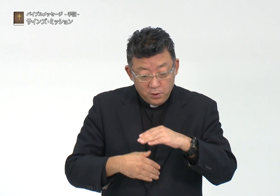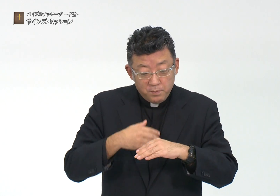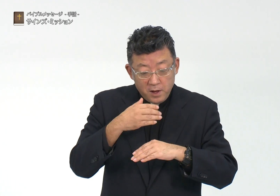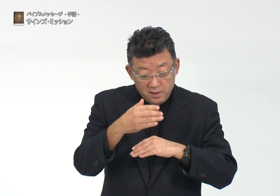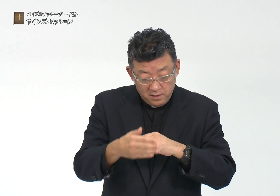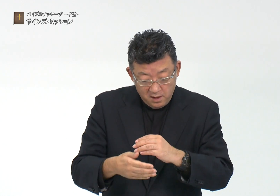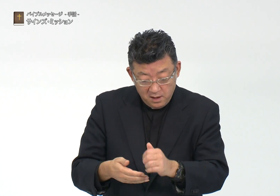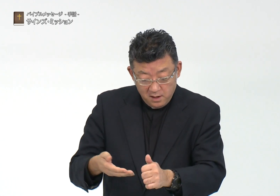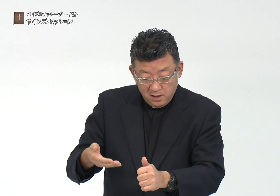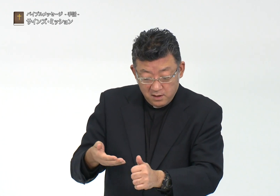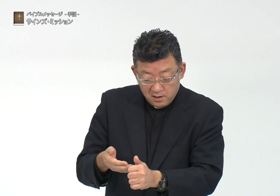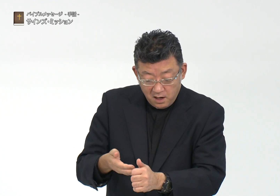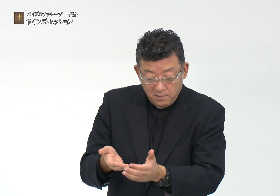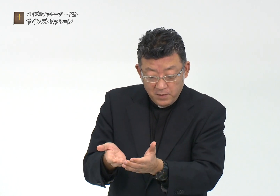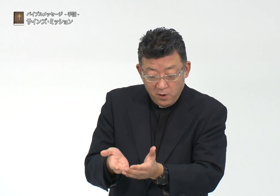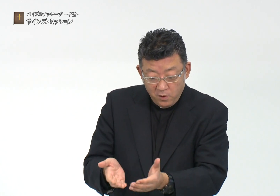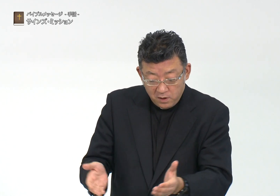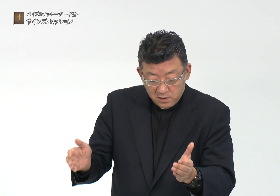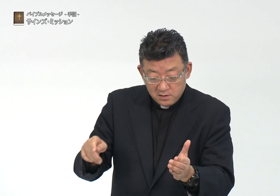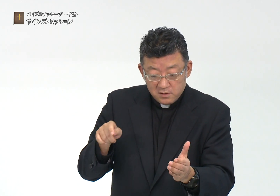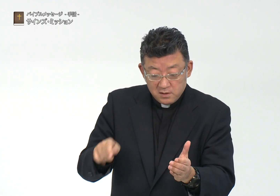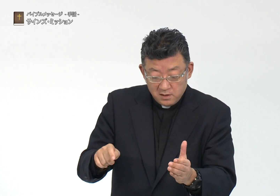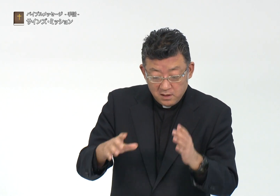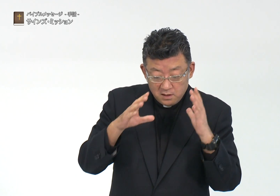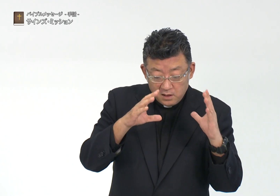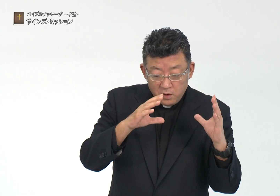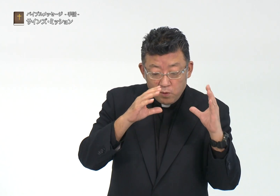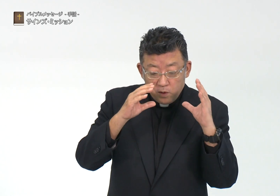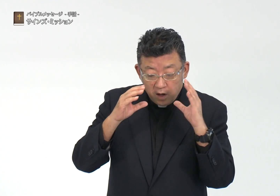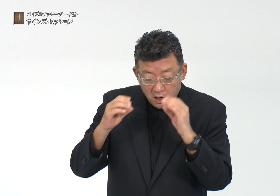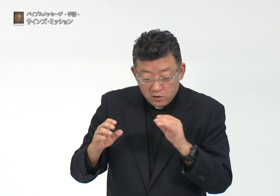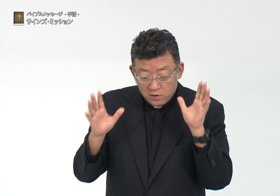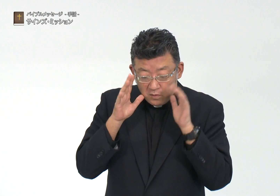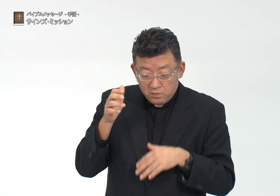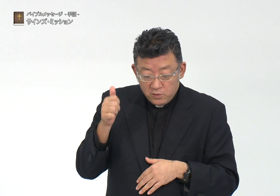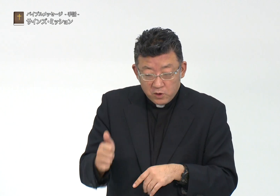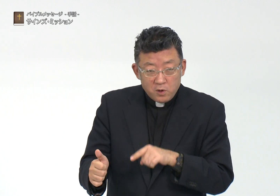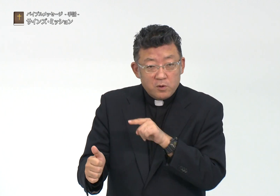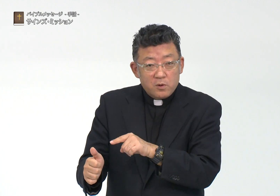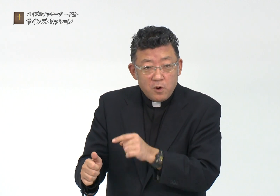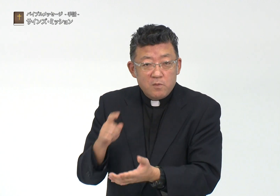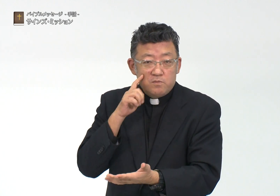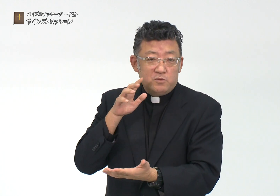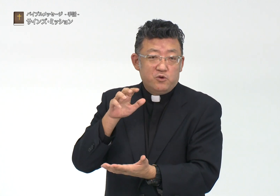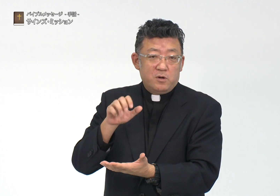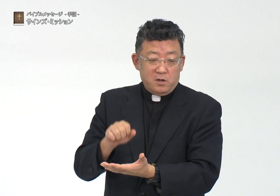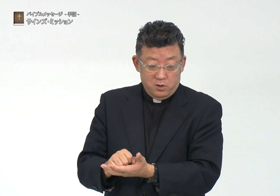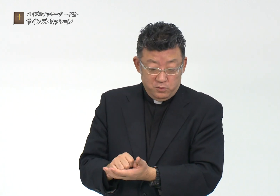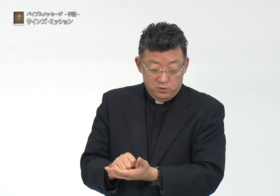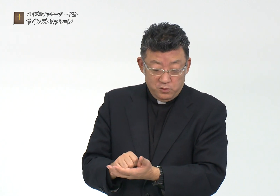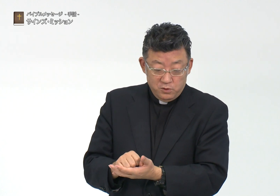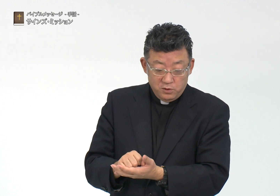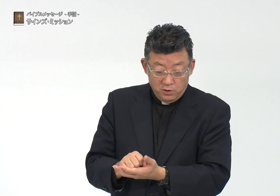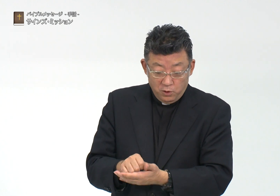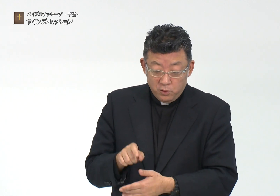くるまって飼い葉おけに寝ている嬰児を見つける